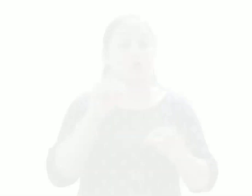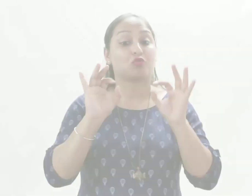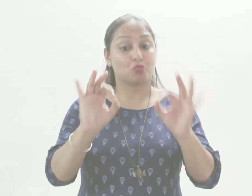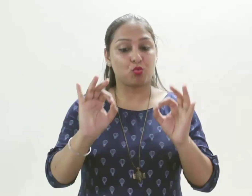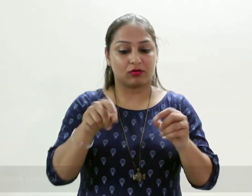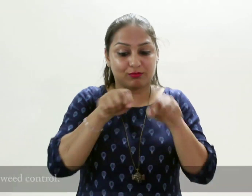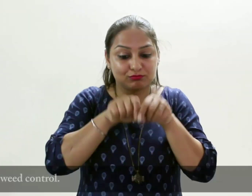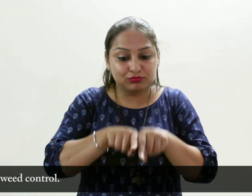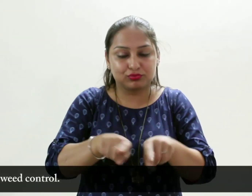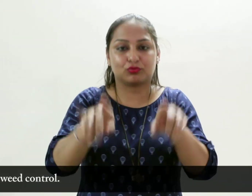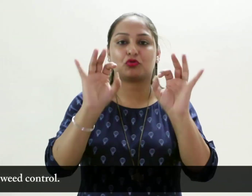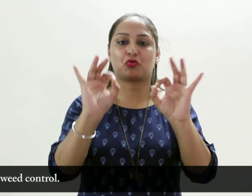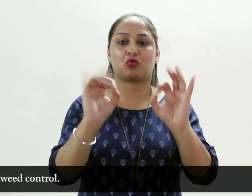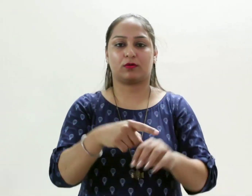अच्छा खरपतवार नियंत्रण।